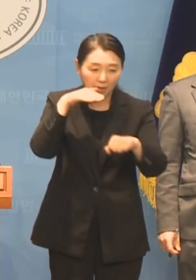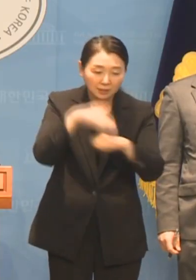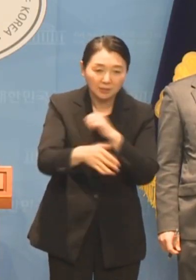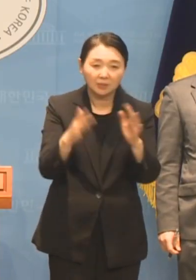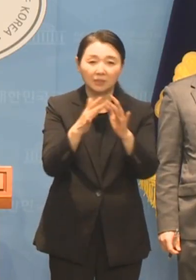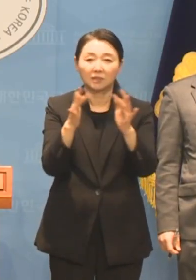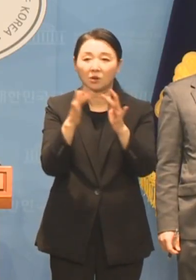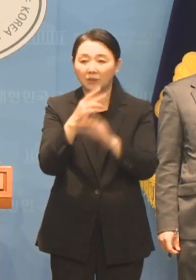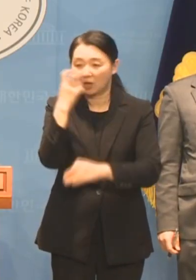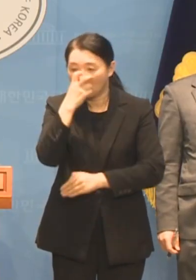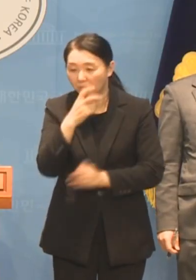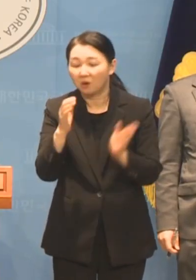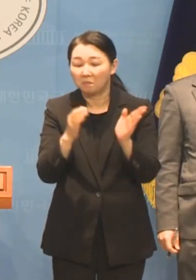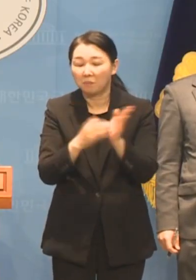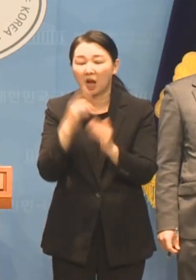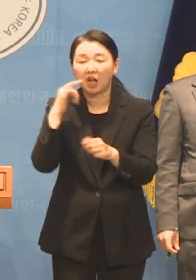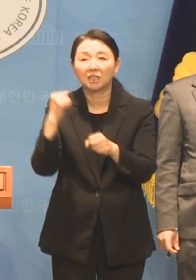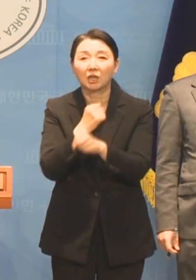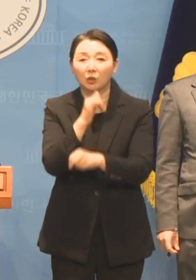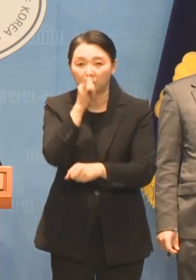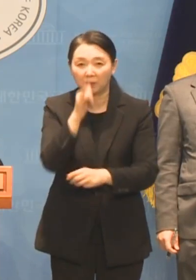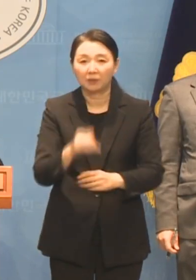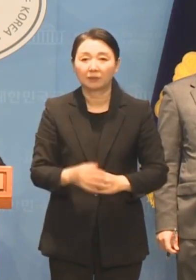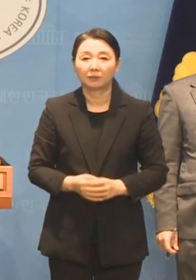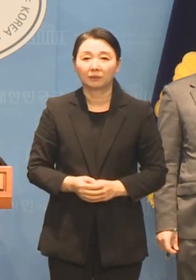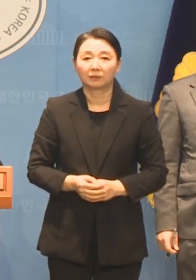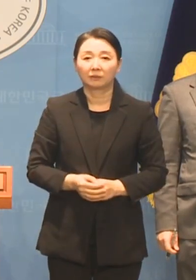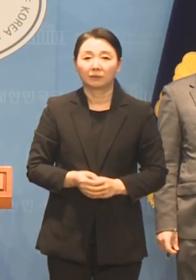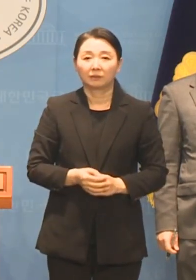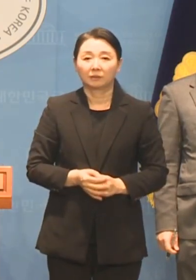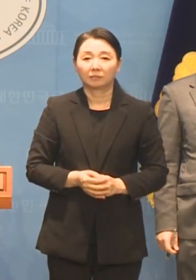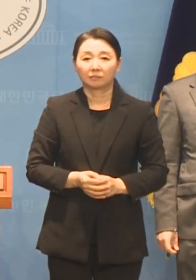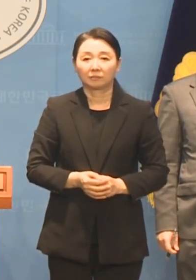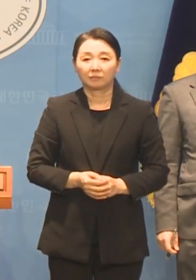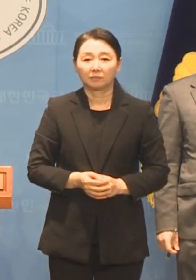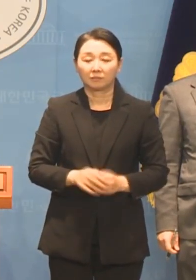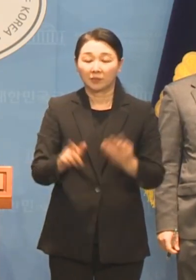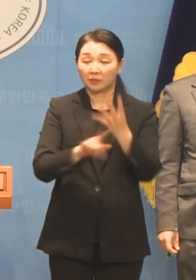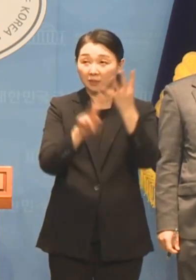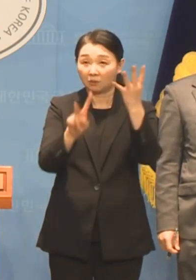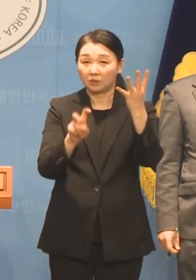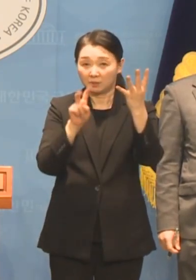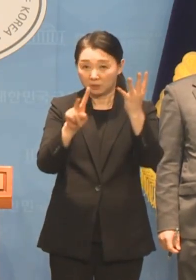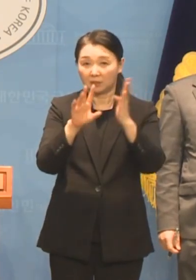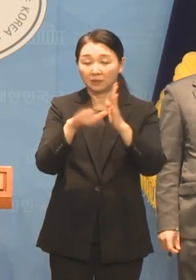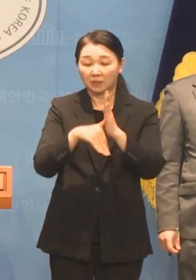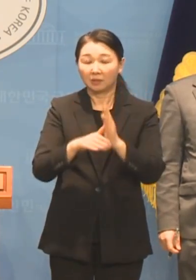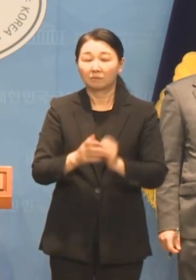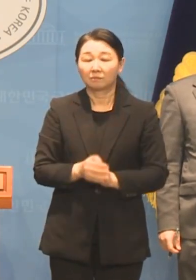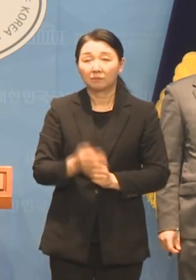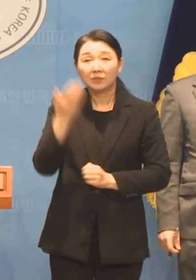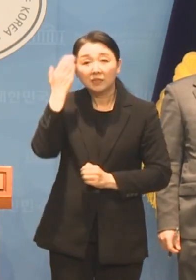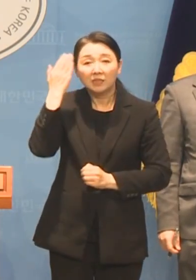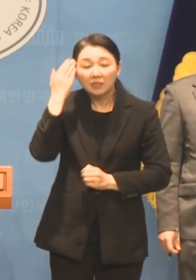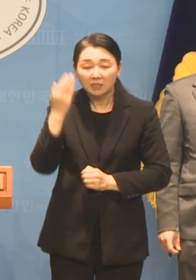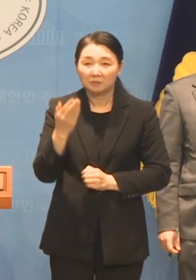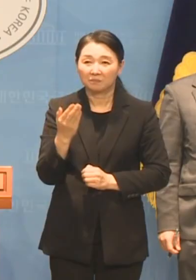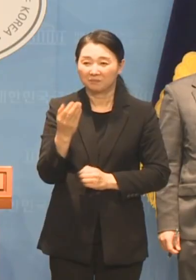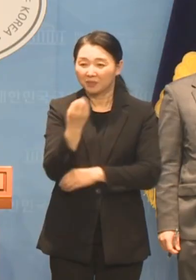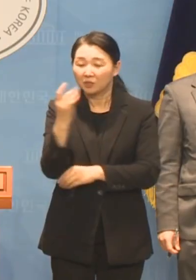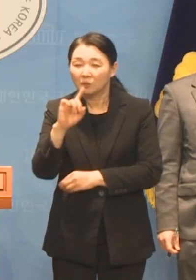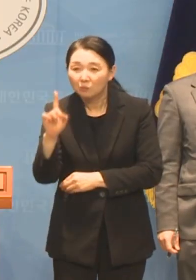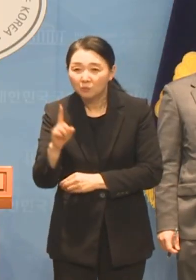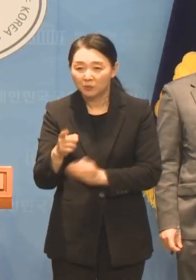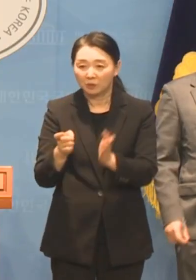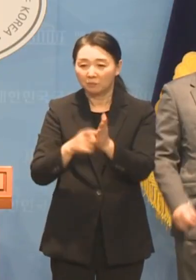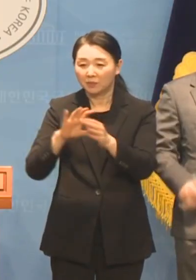인터넷 검열이라는 등의 허위 주장이 있었습니다. 4월 22일에는 DC인사이드 국민의힘 비대위